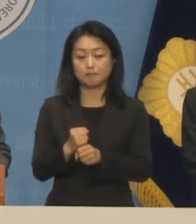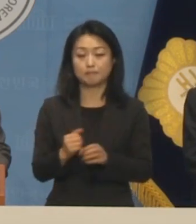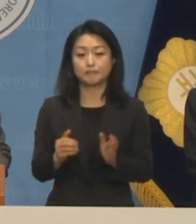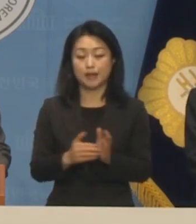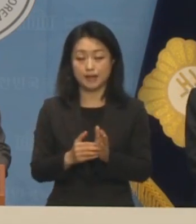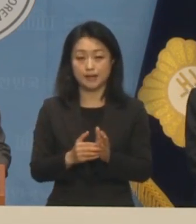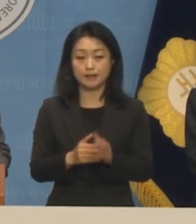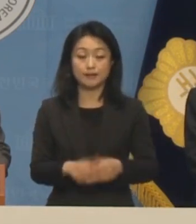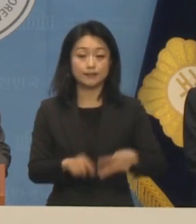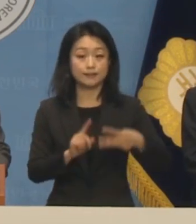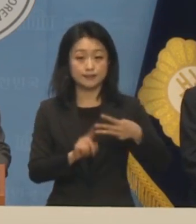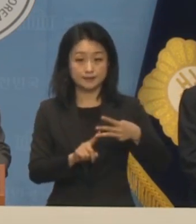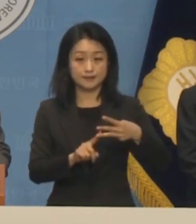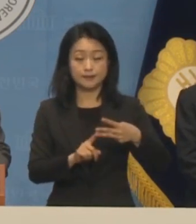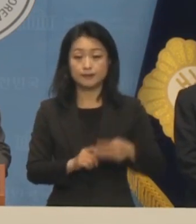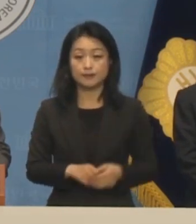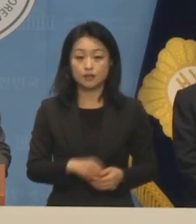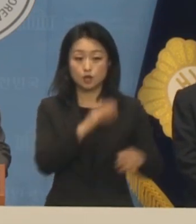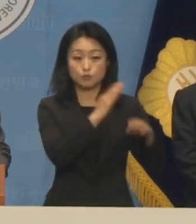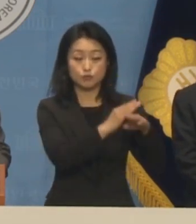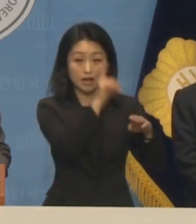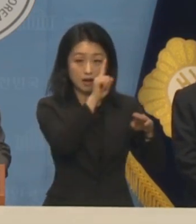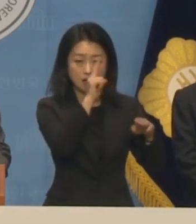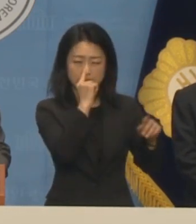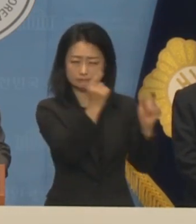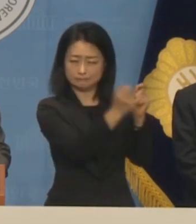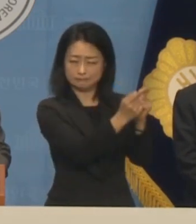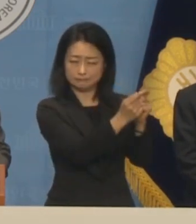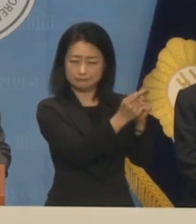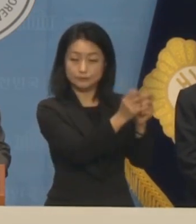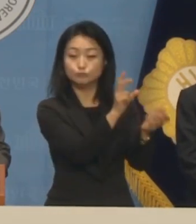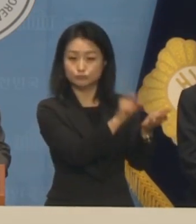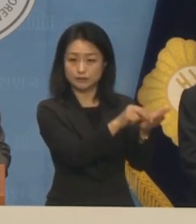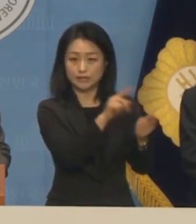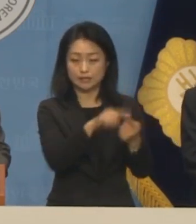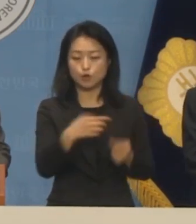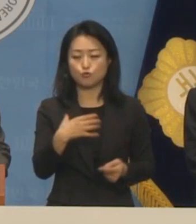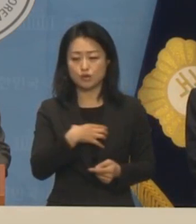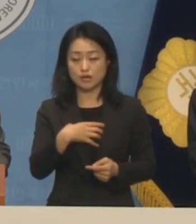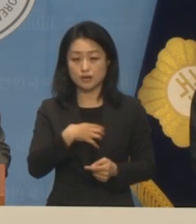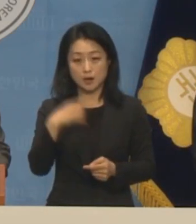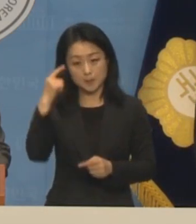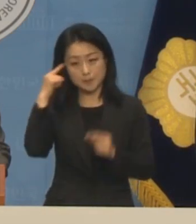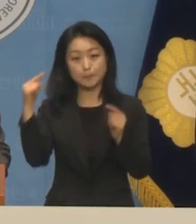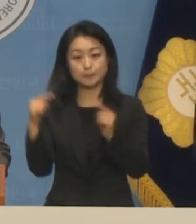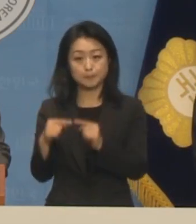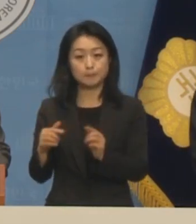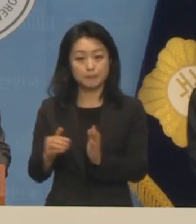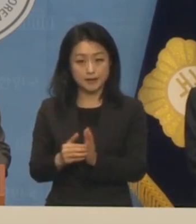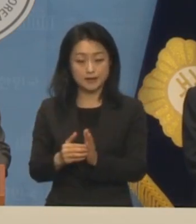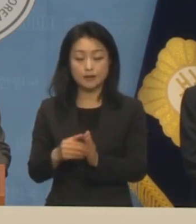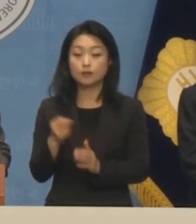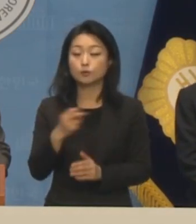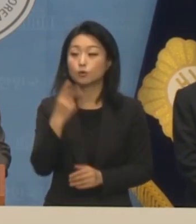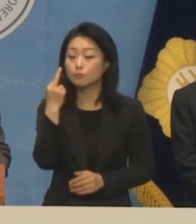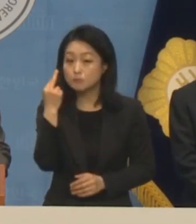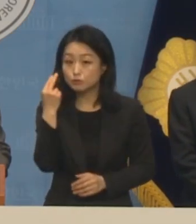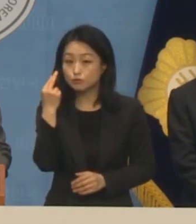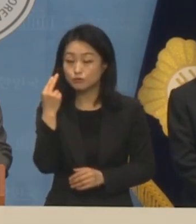마련했습니다. 셋째, 북러 밀착 관계에 대해 깊은 우려를 표명하였으며